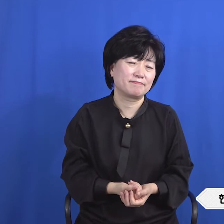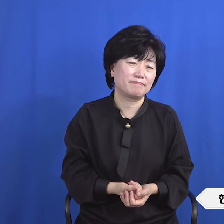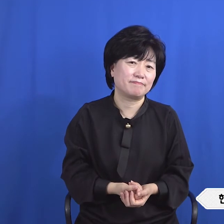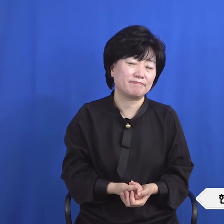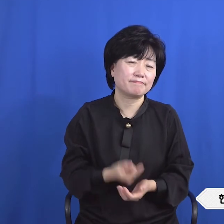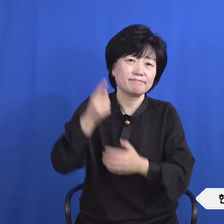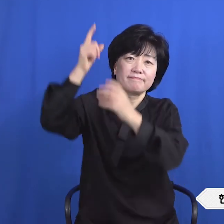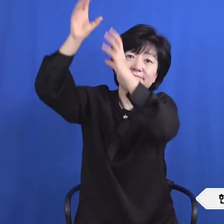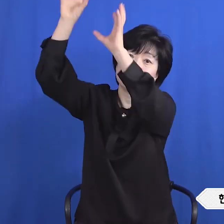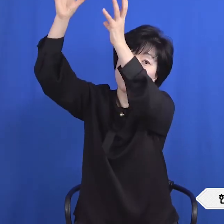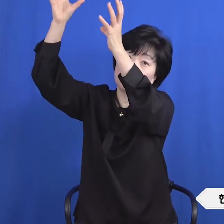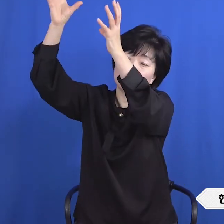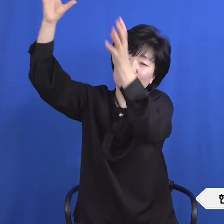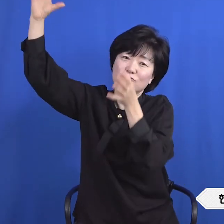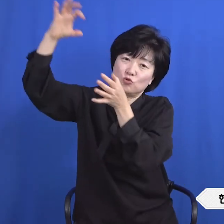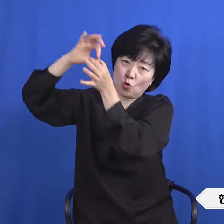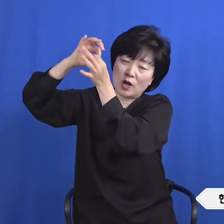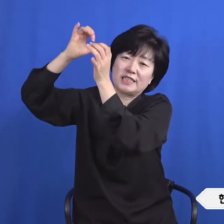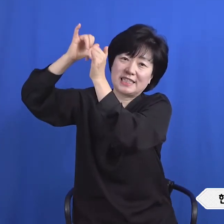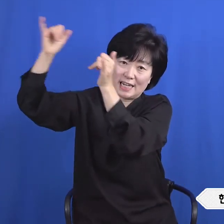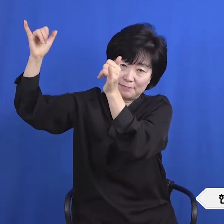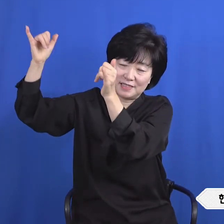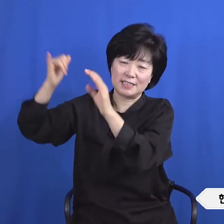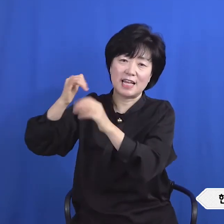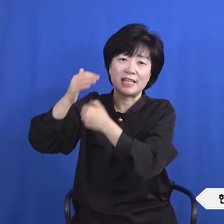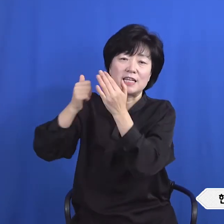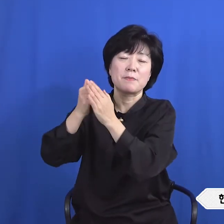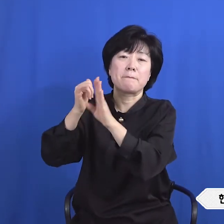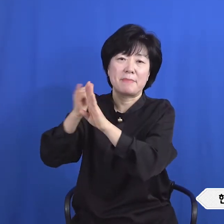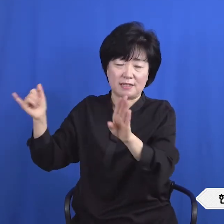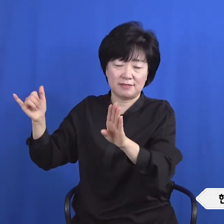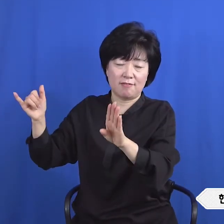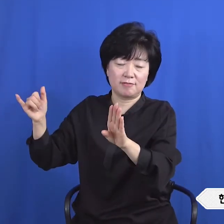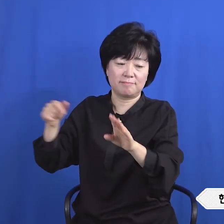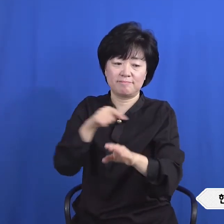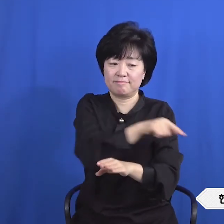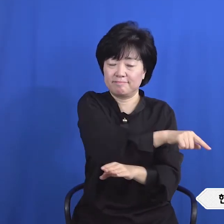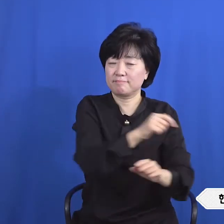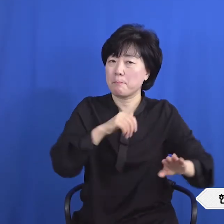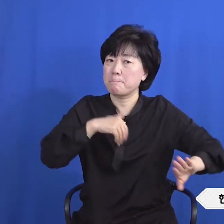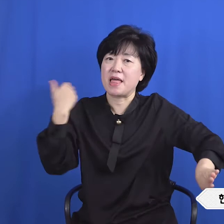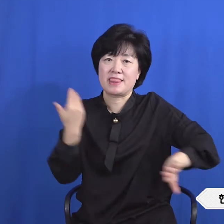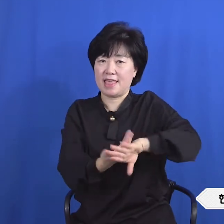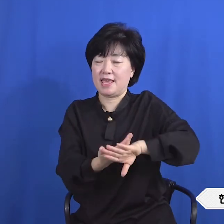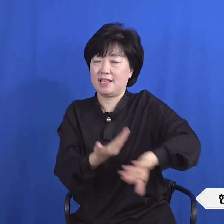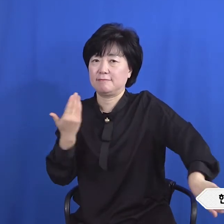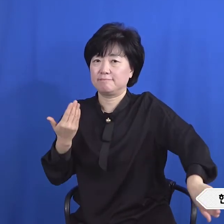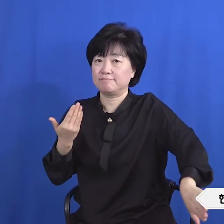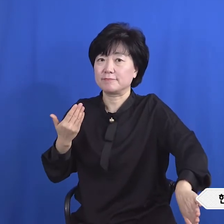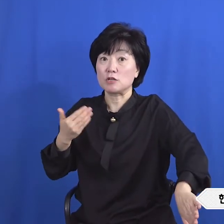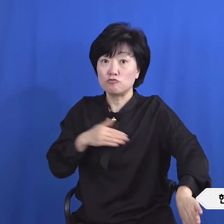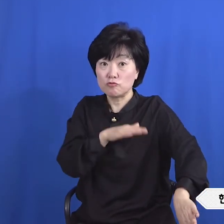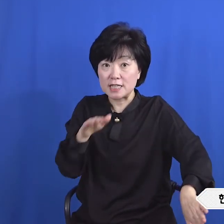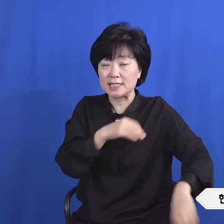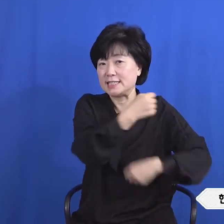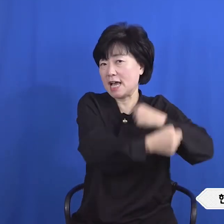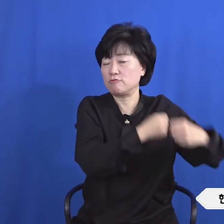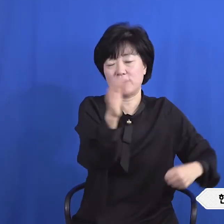우리 천국 백성은 여러분 그 반대입니다. 우리는 자율이 아니라 의존입니다.